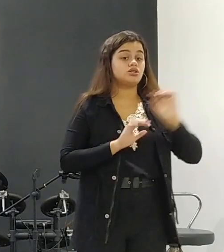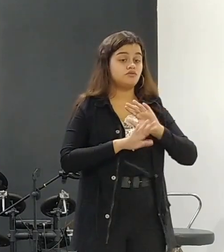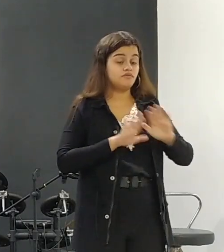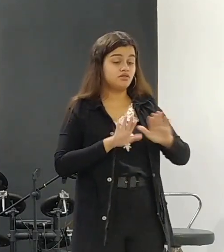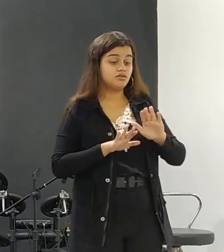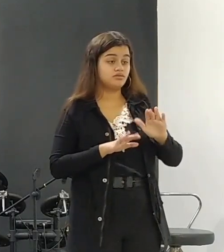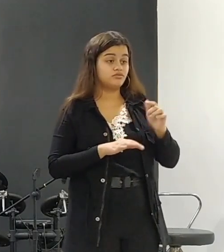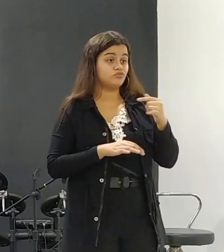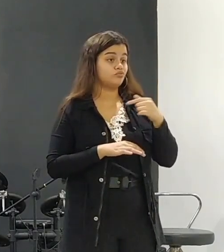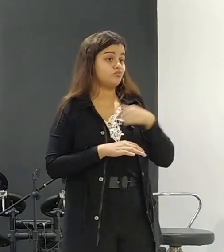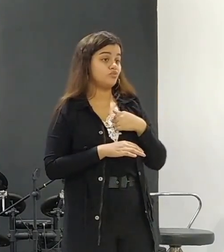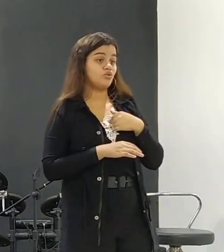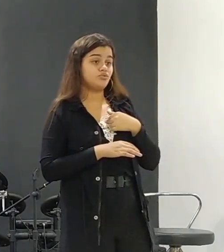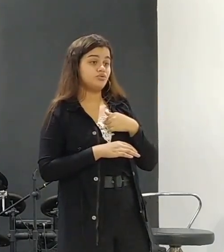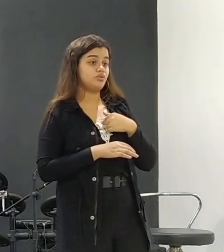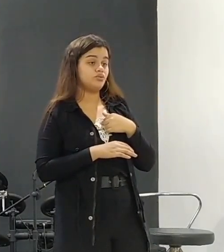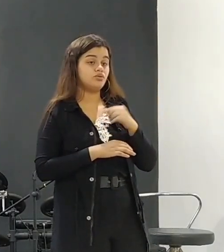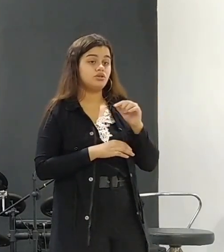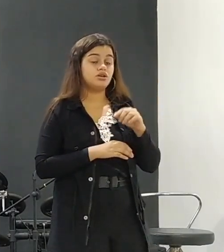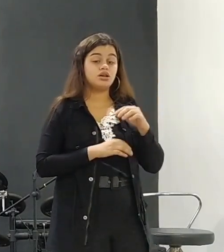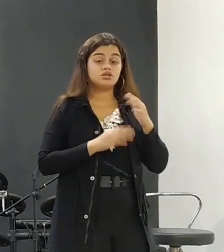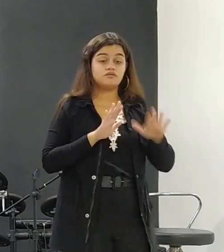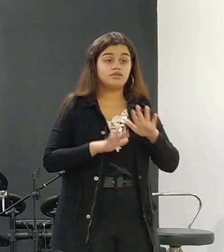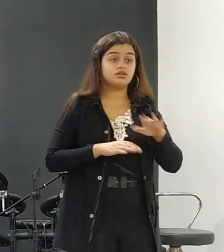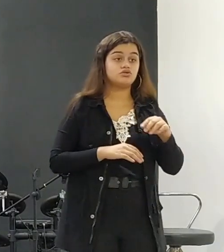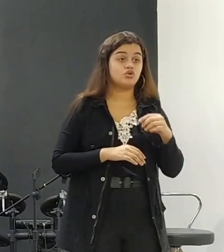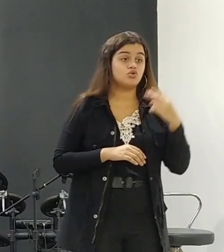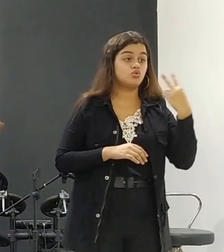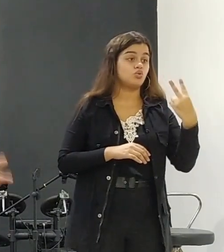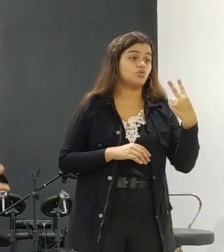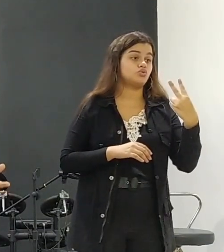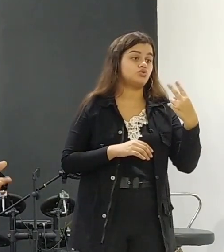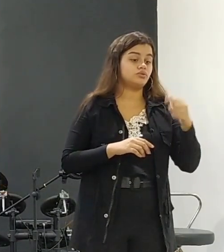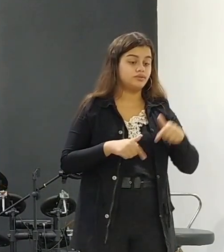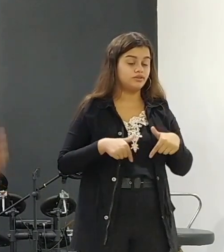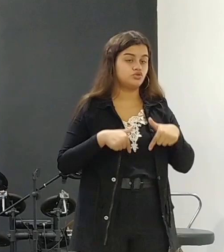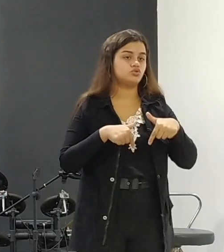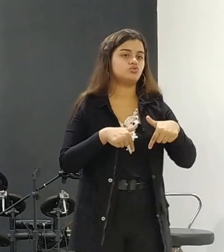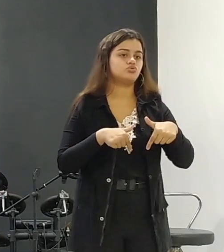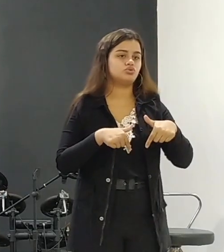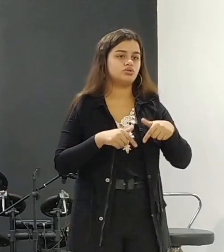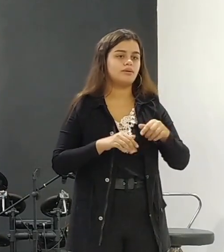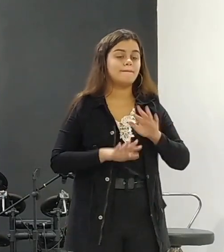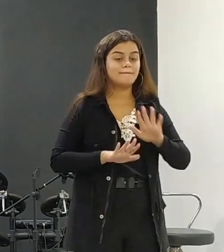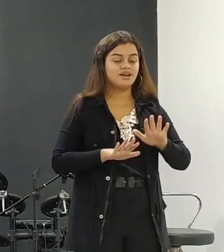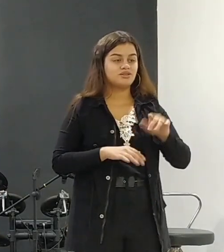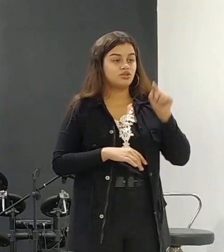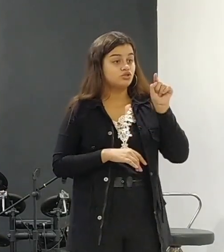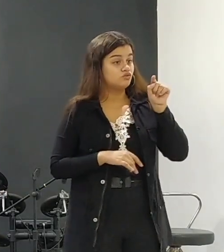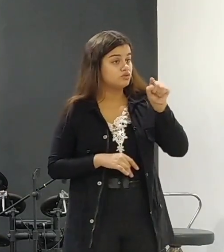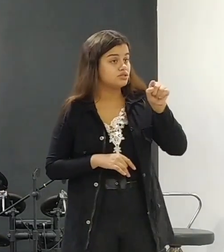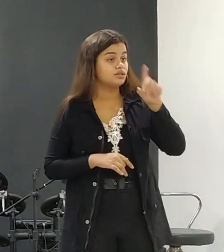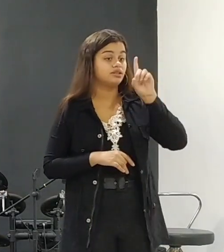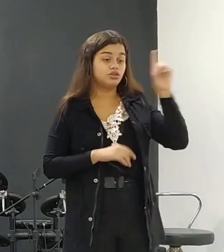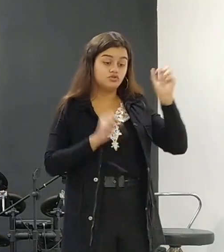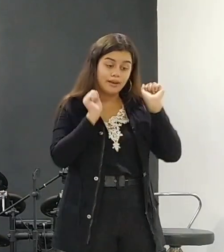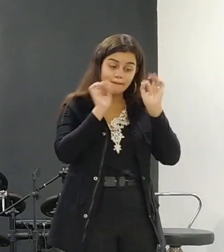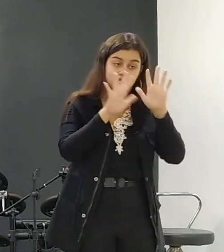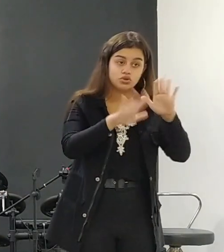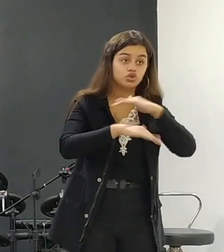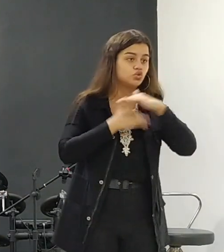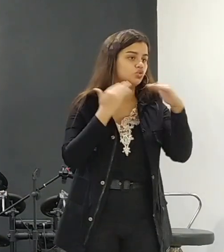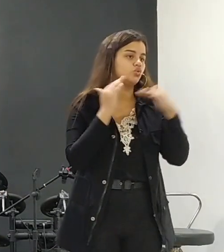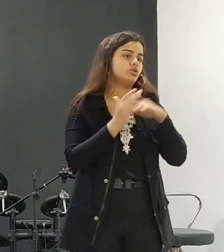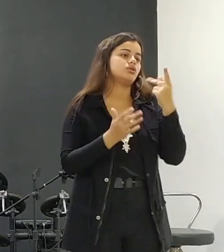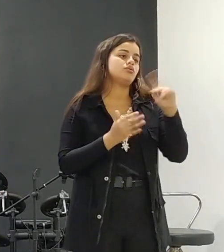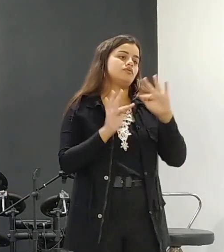só você na sua casa, às vezes é você e mais um, mas por causa de você, Deus vai abençoar a tua